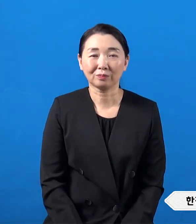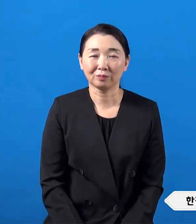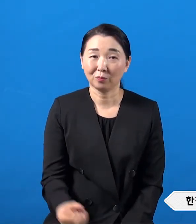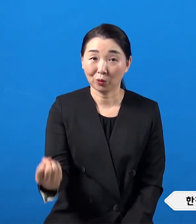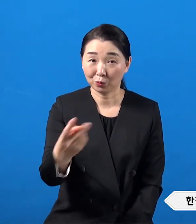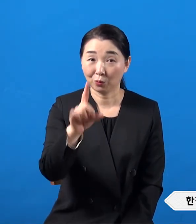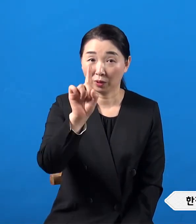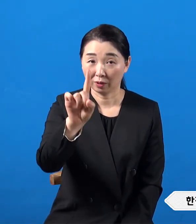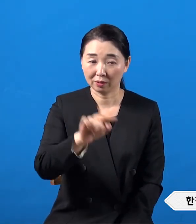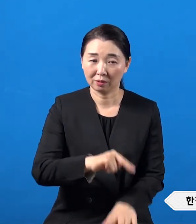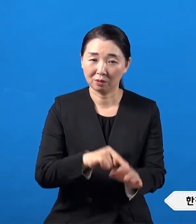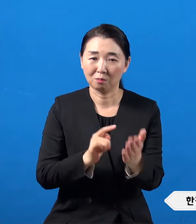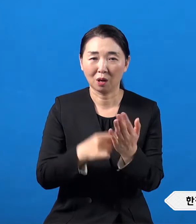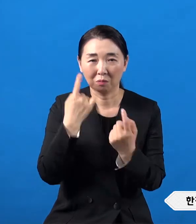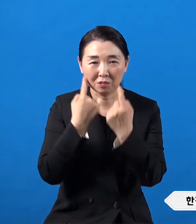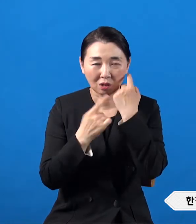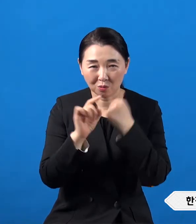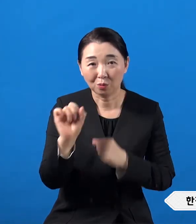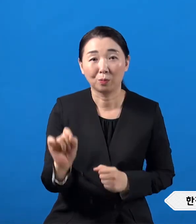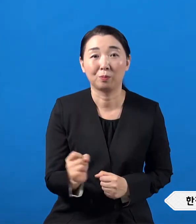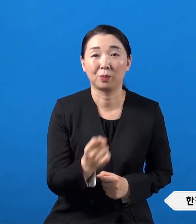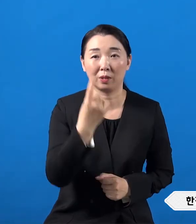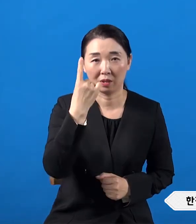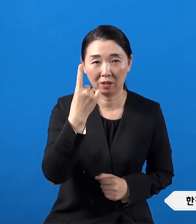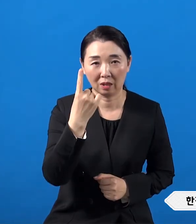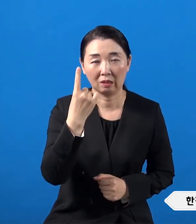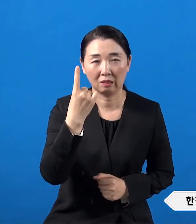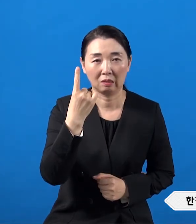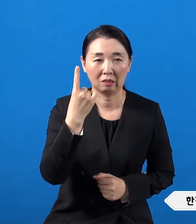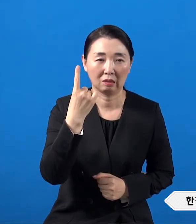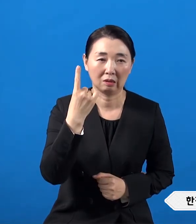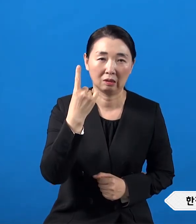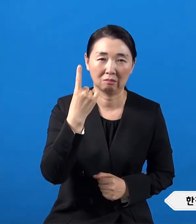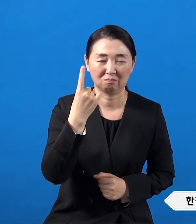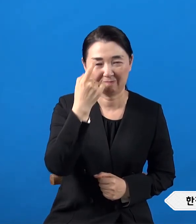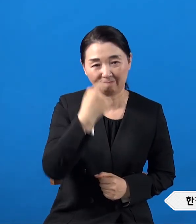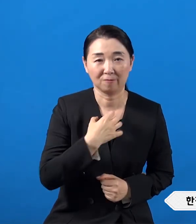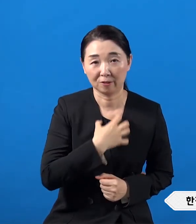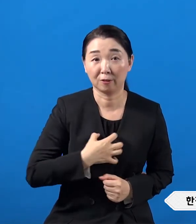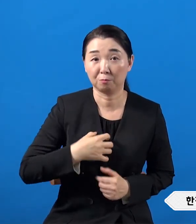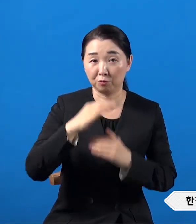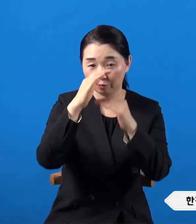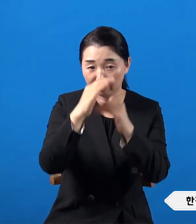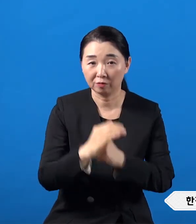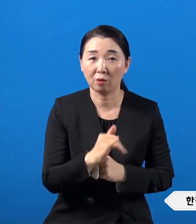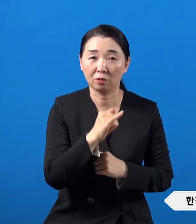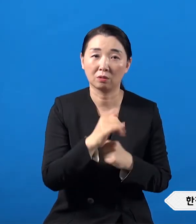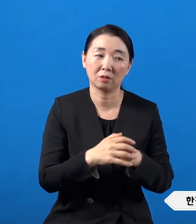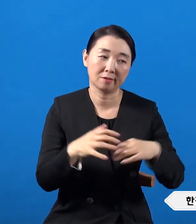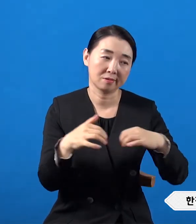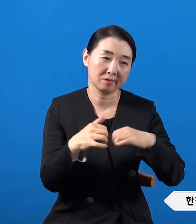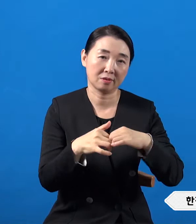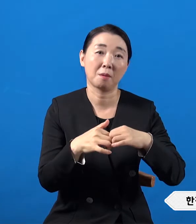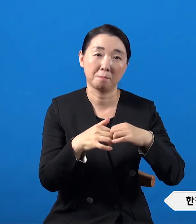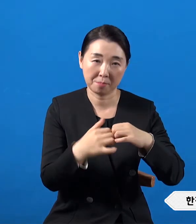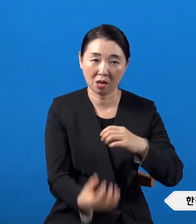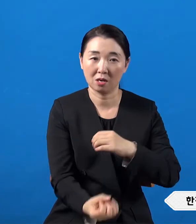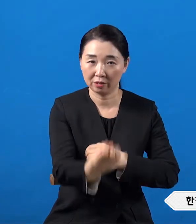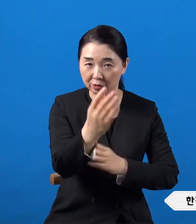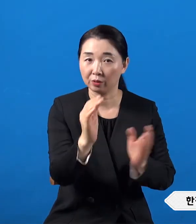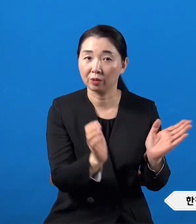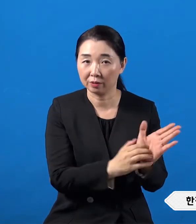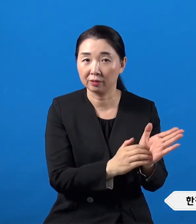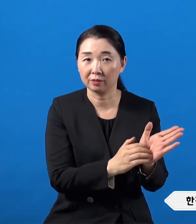또 한 가지 내면의 상처 때문에 빚어진 비극이 있습니다. 전쟁이 이제